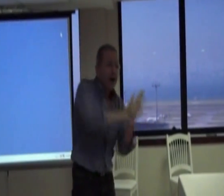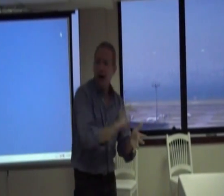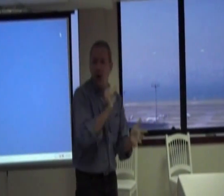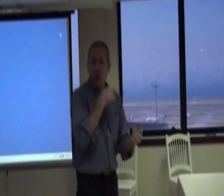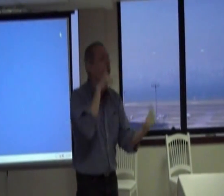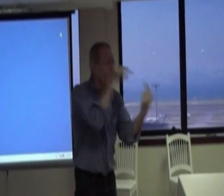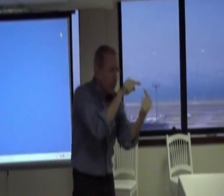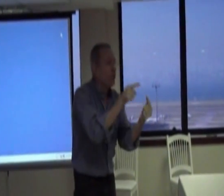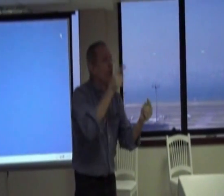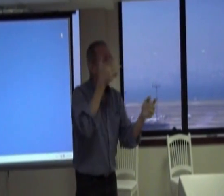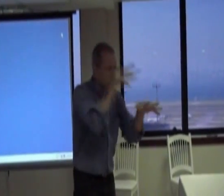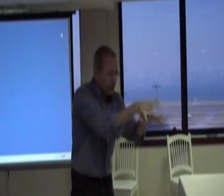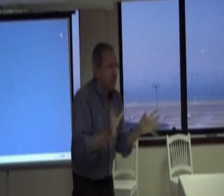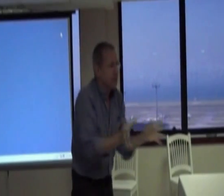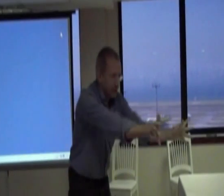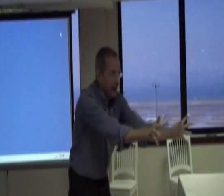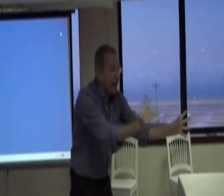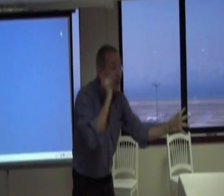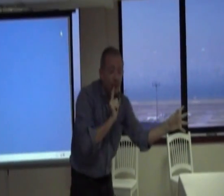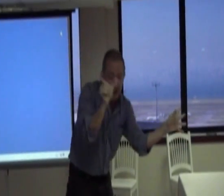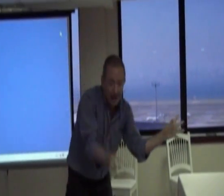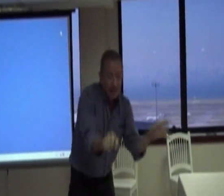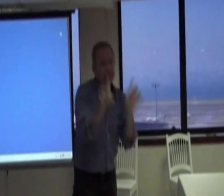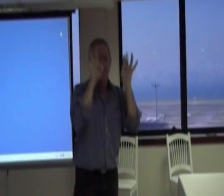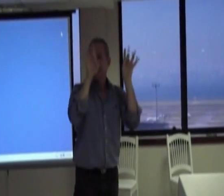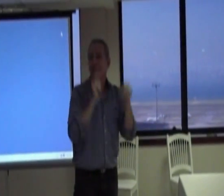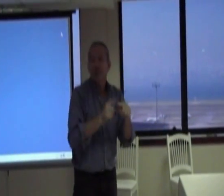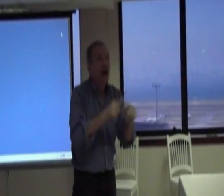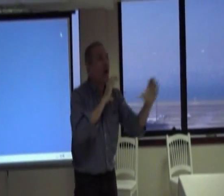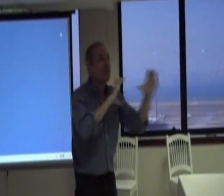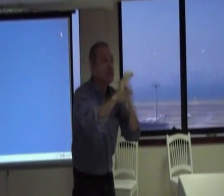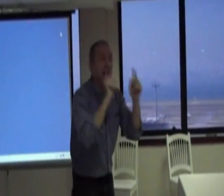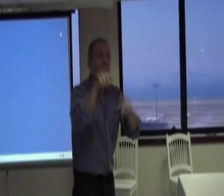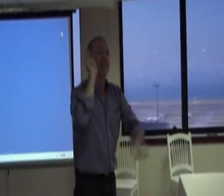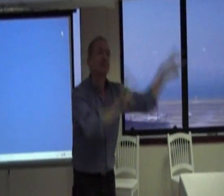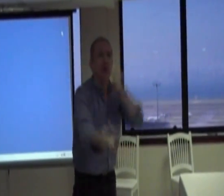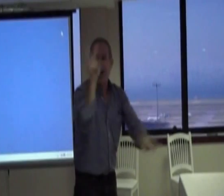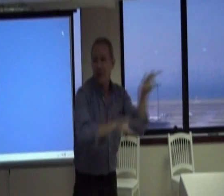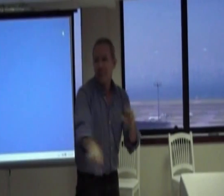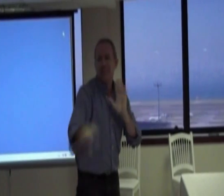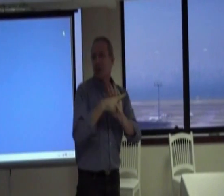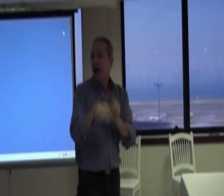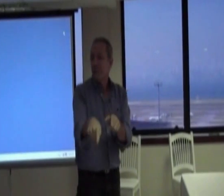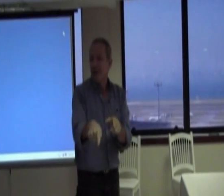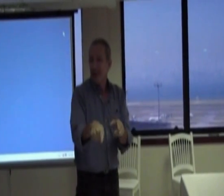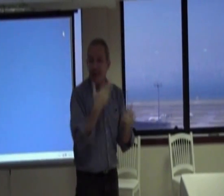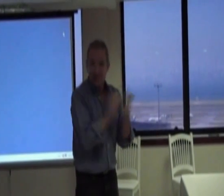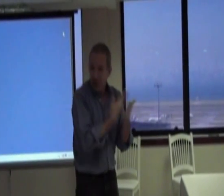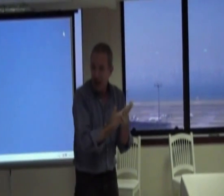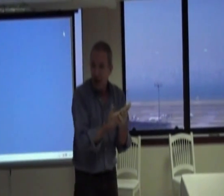já falaram, eu não estou querendo colocar isso numa questão de discriminação, não. Não que o surdo ele tem que ter um espaço só para ele, mas é preciso respeitar essa cultura